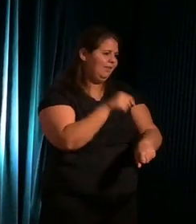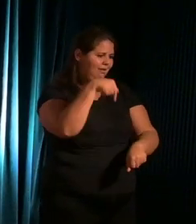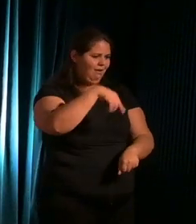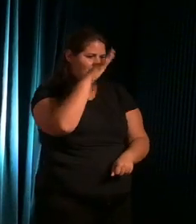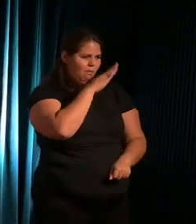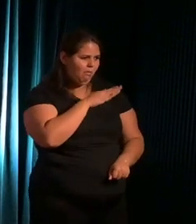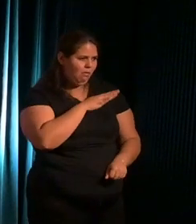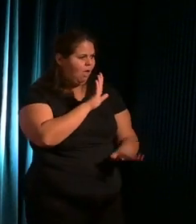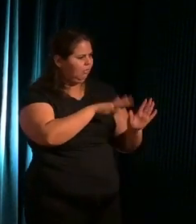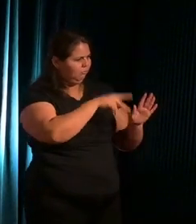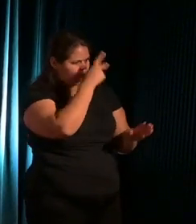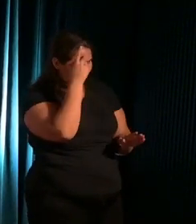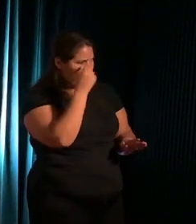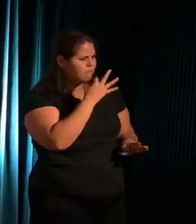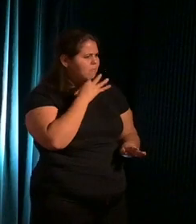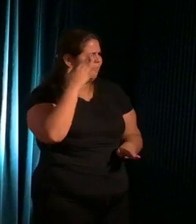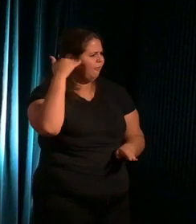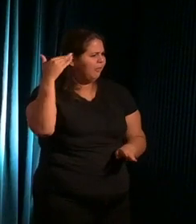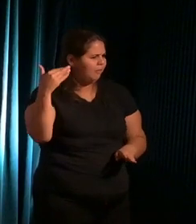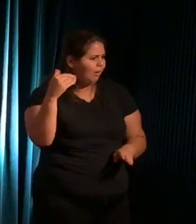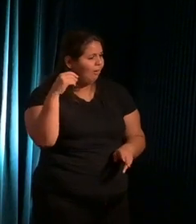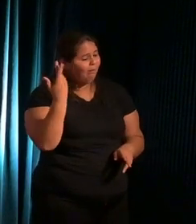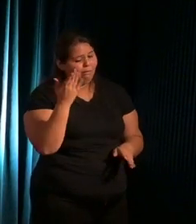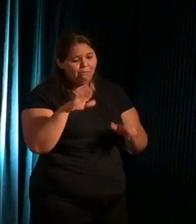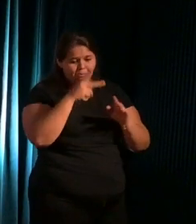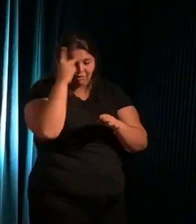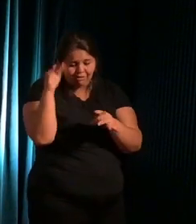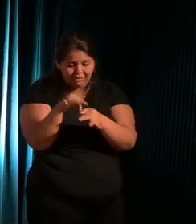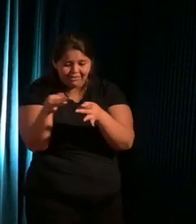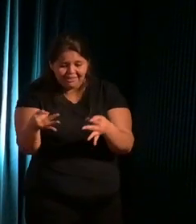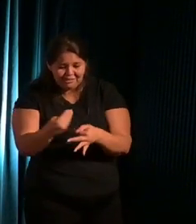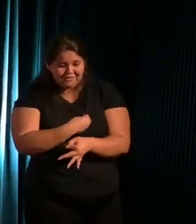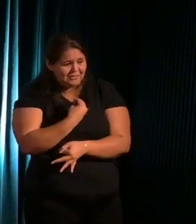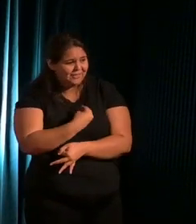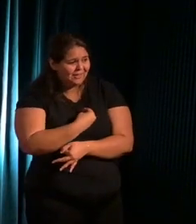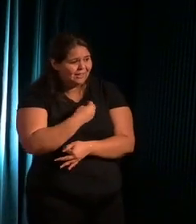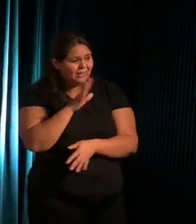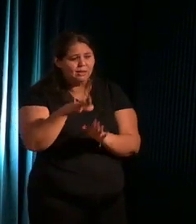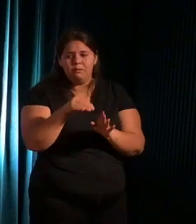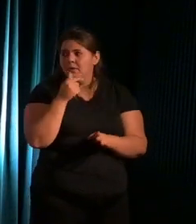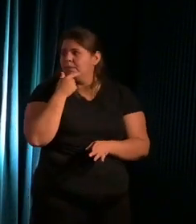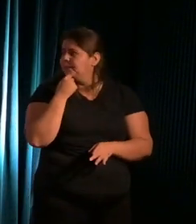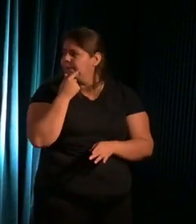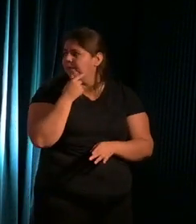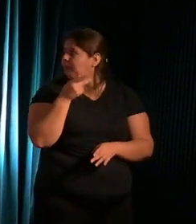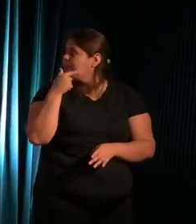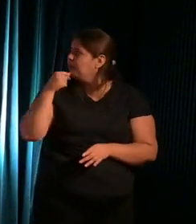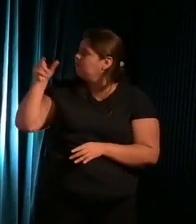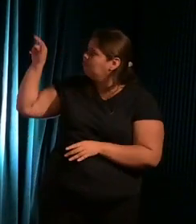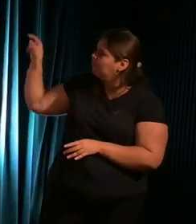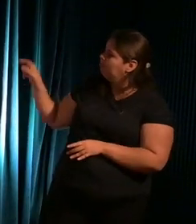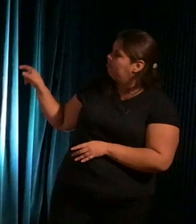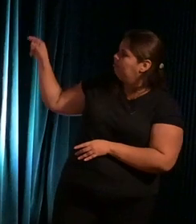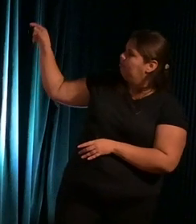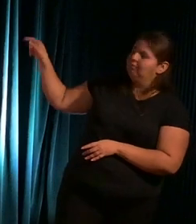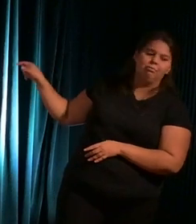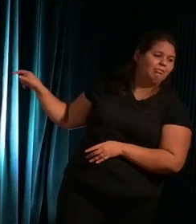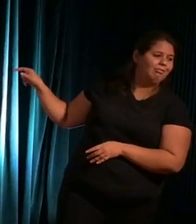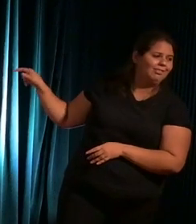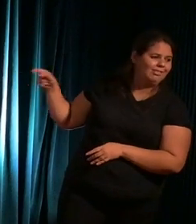pessoas conhecidas, sejam pessoas anônimas, seja esse menininho que está atrás da gente. Então,